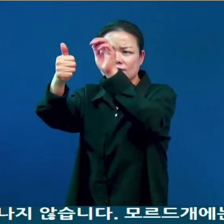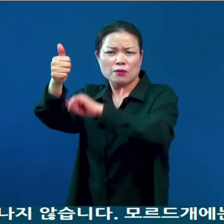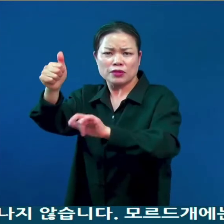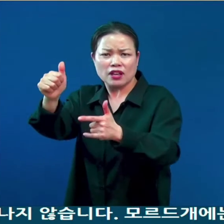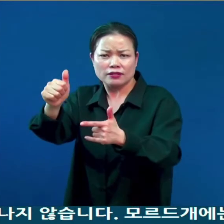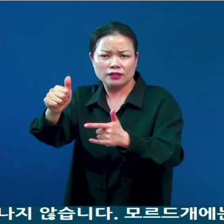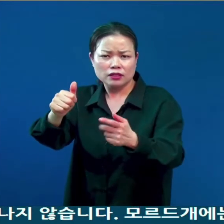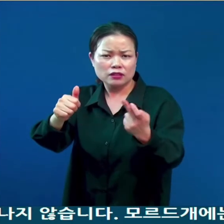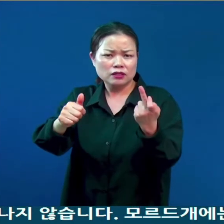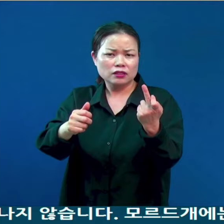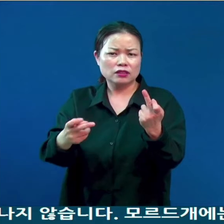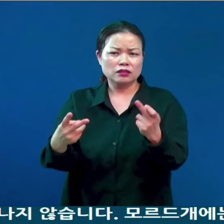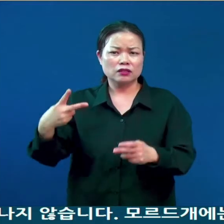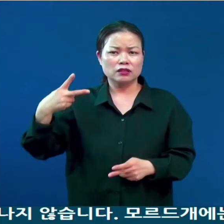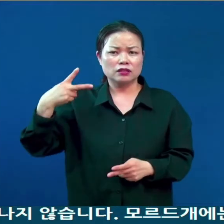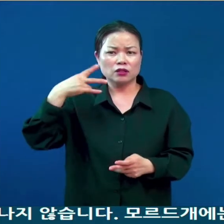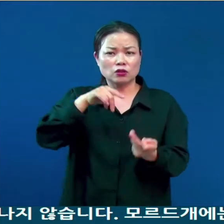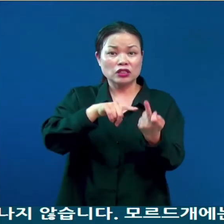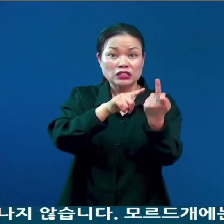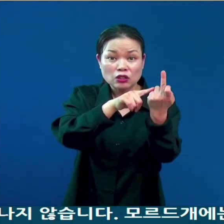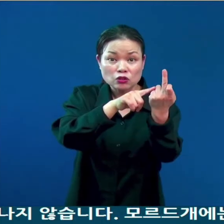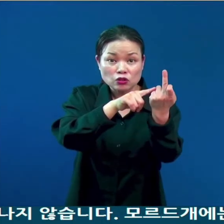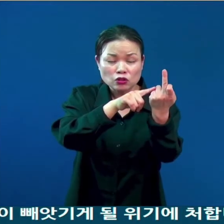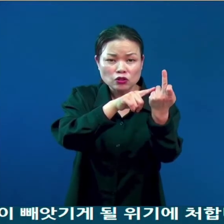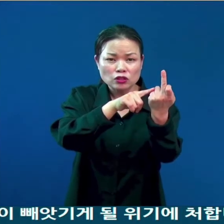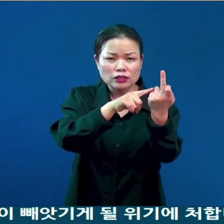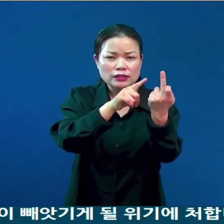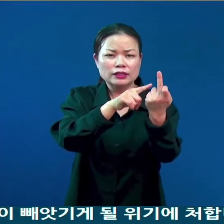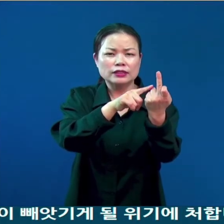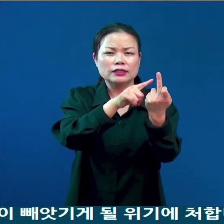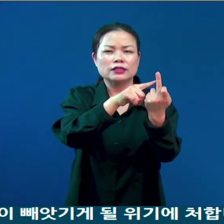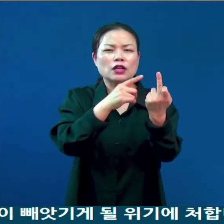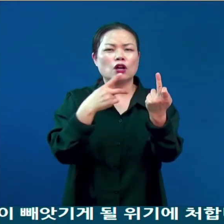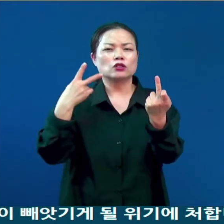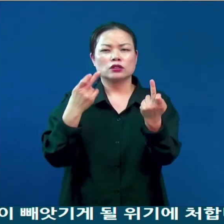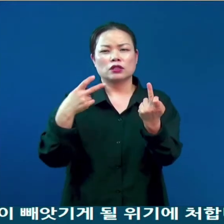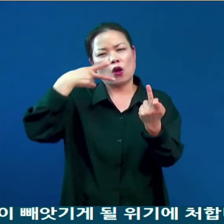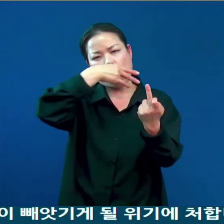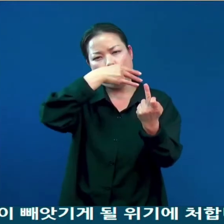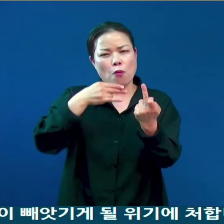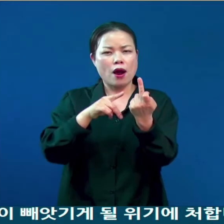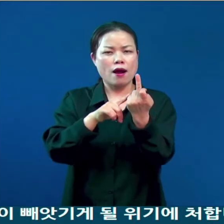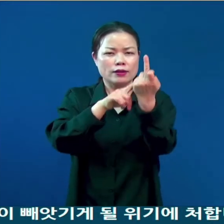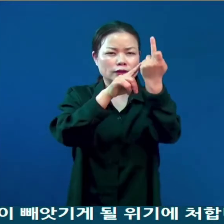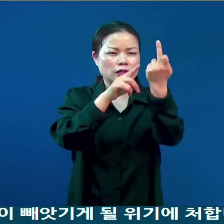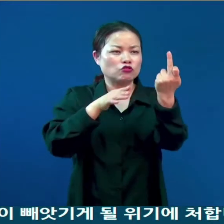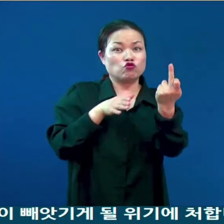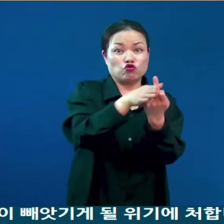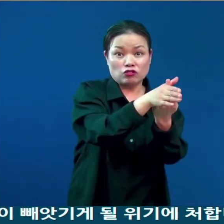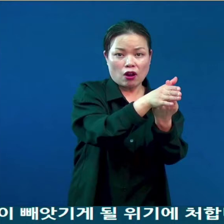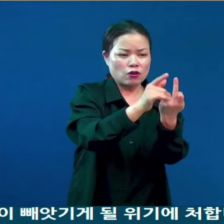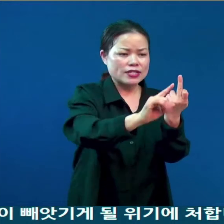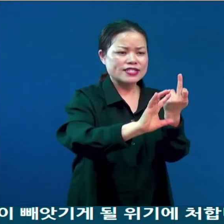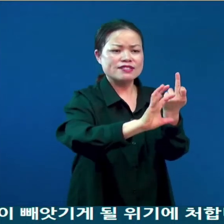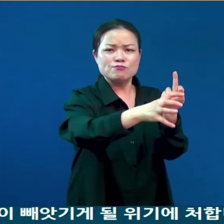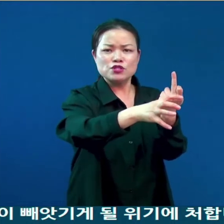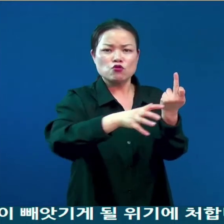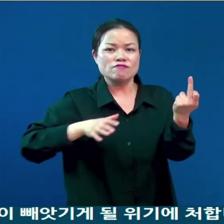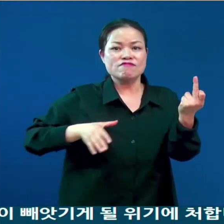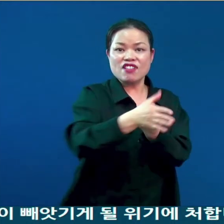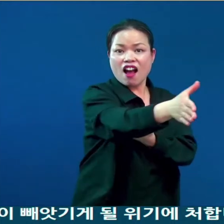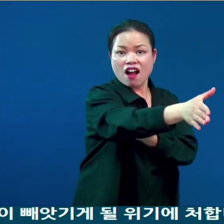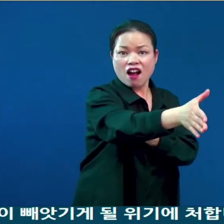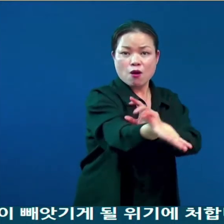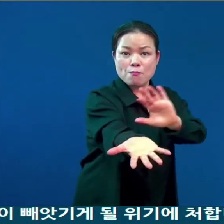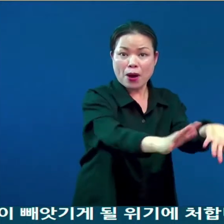죽이는 것으로 그치지 않고 모르드게가 속한 차라리 저 유대 민족을 내가 이번 기회에 다 말살시켜야겠다라는 생각을 하게